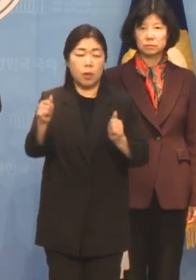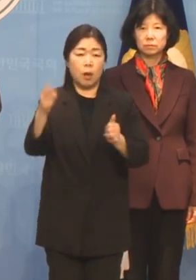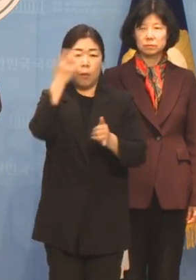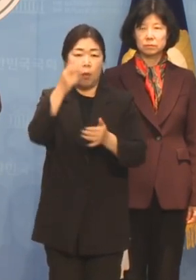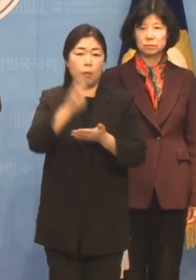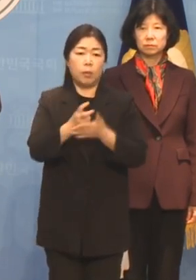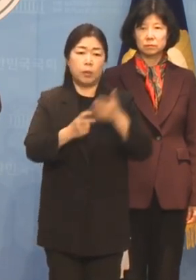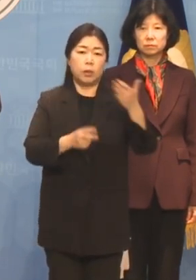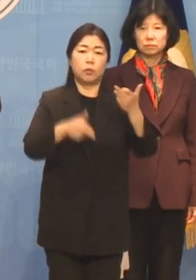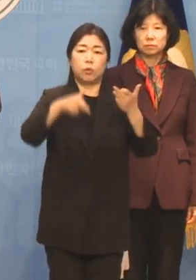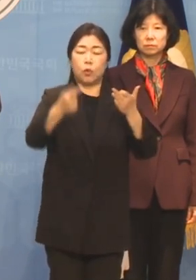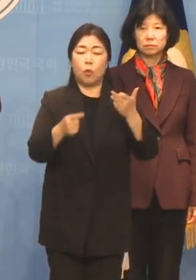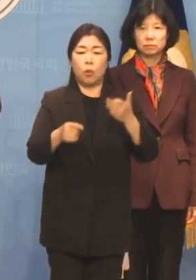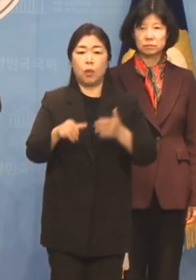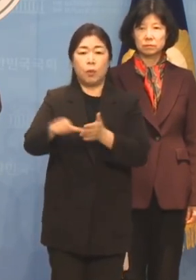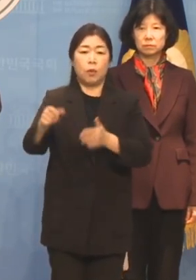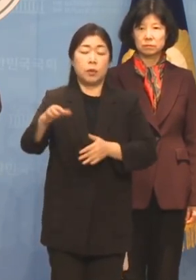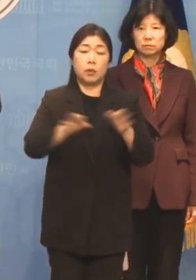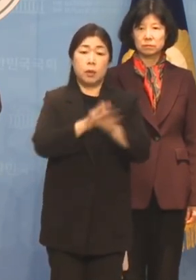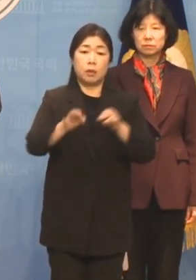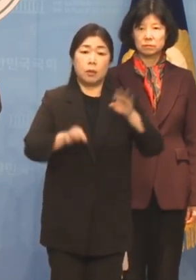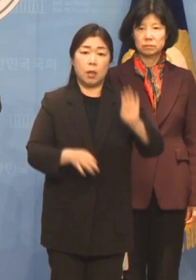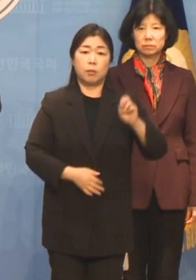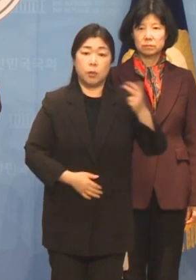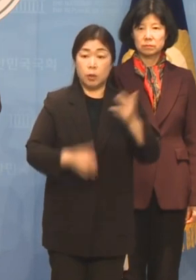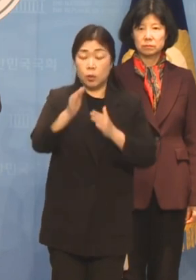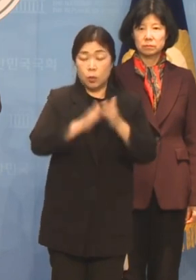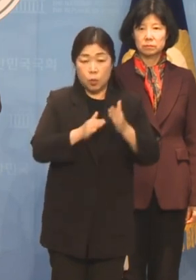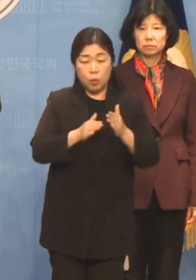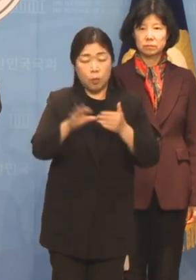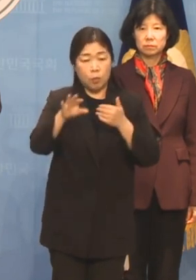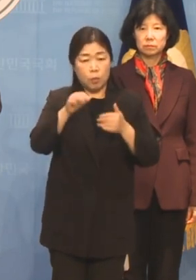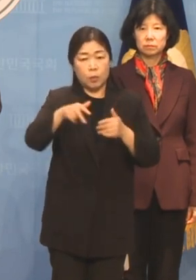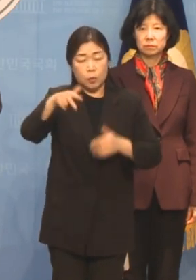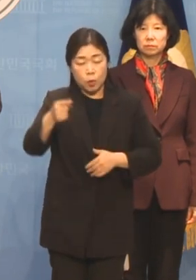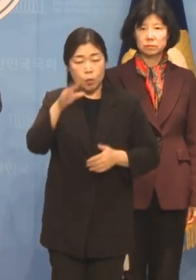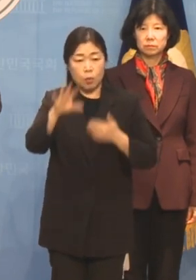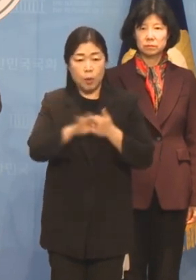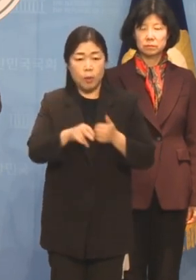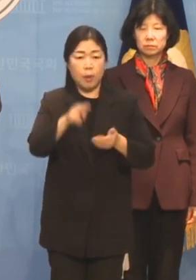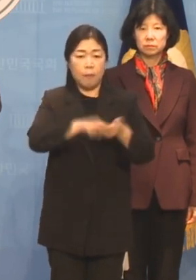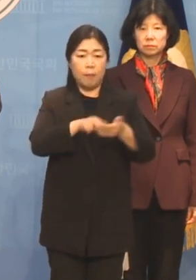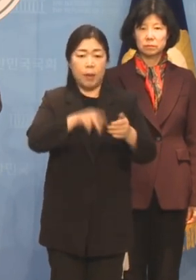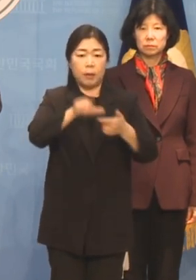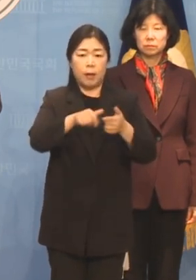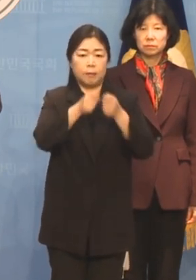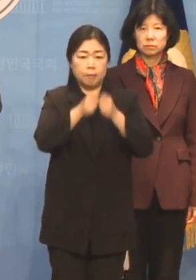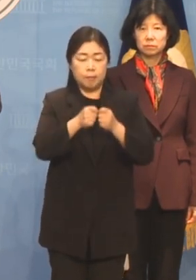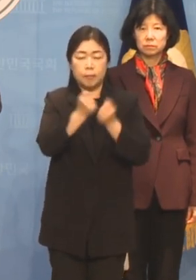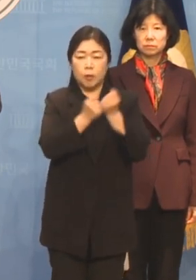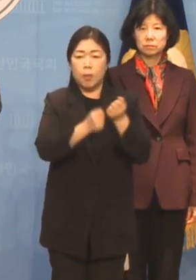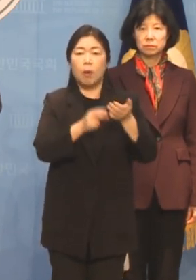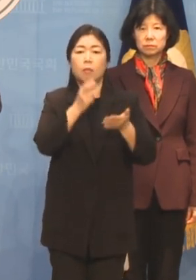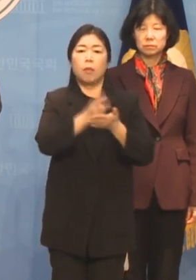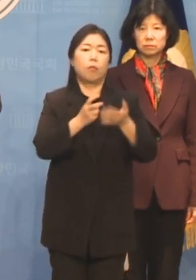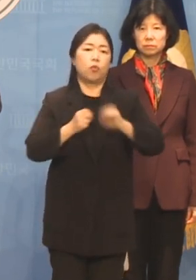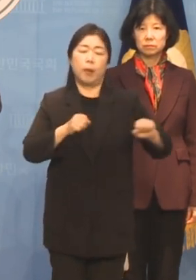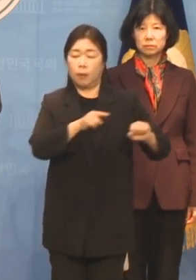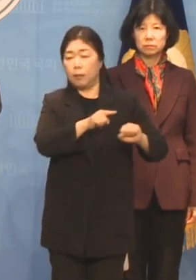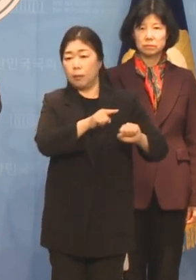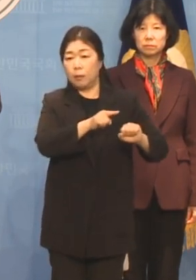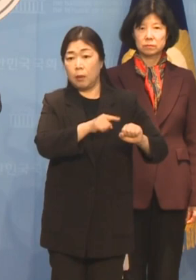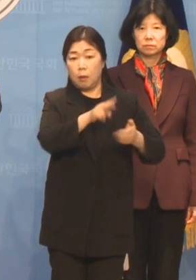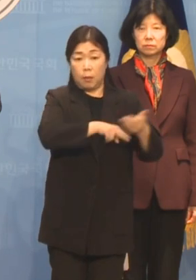및 자본시장법 47조의 판매자의 설명 의무를 위반한 점입니다. 관련 법에는 판매자는